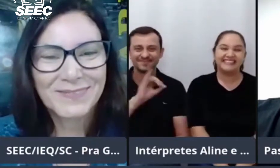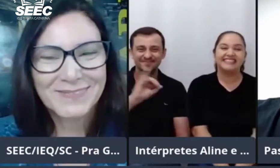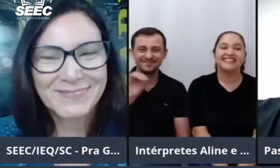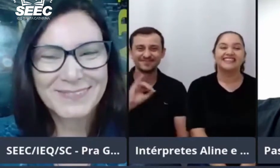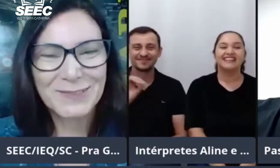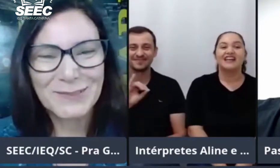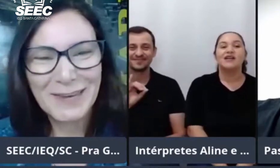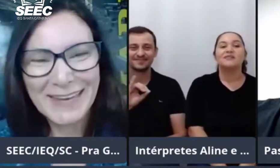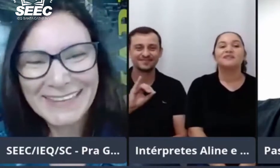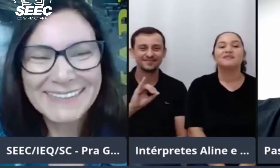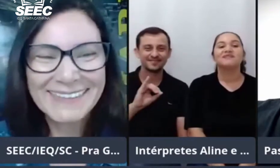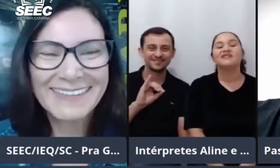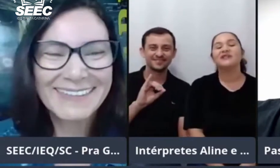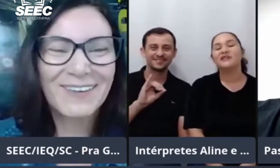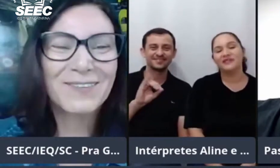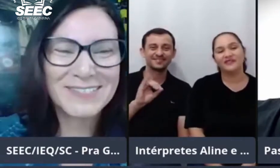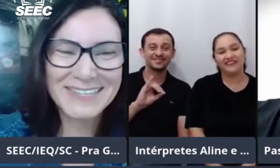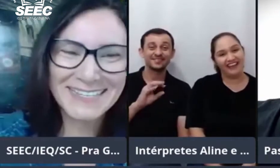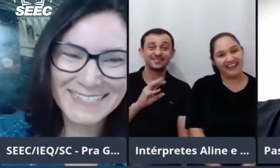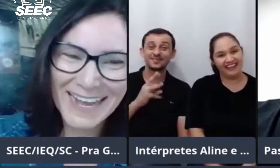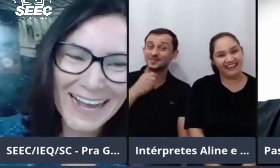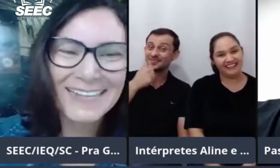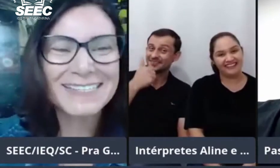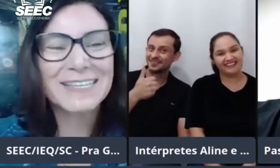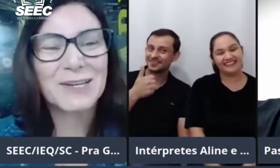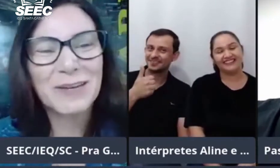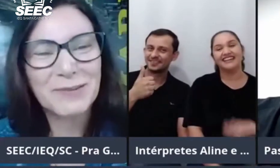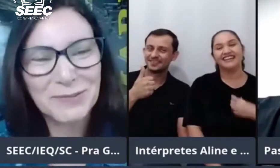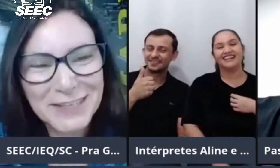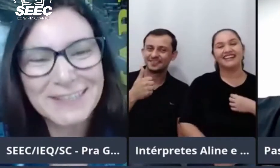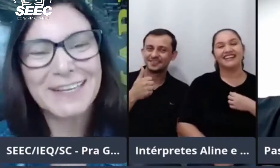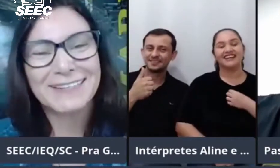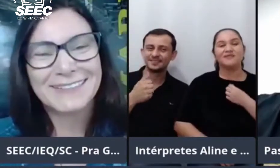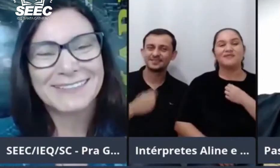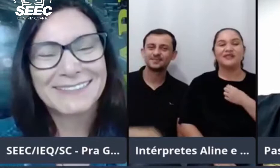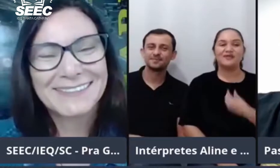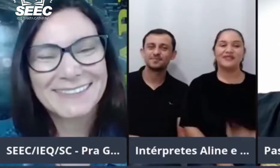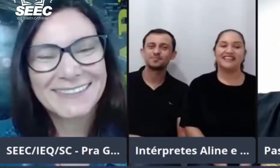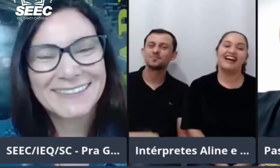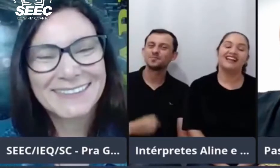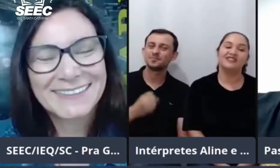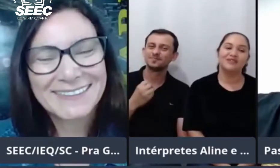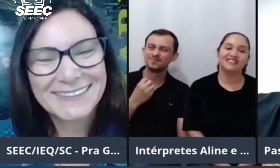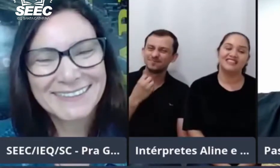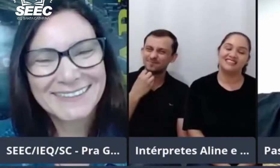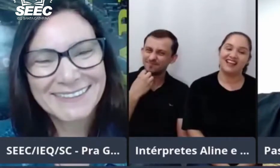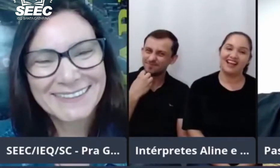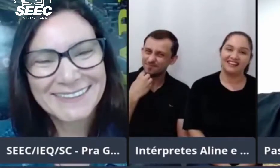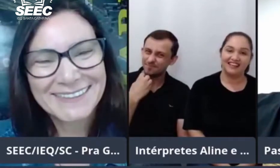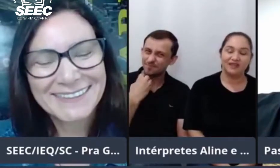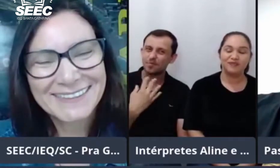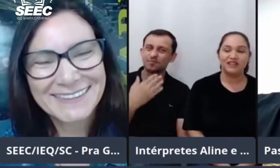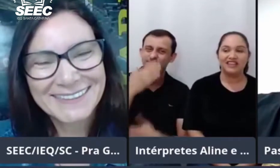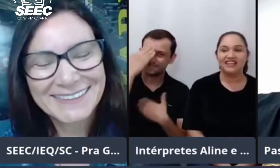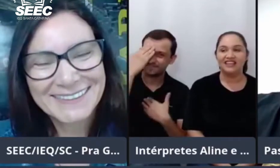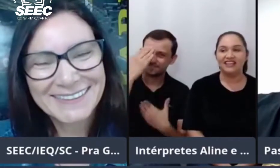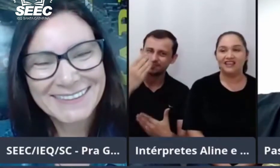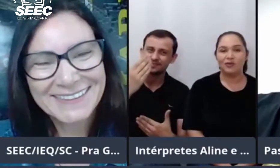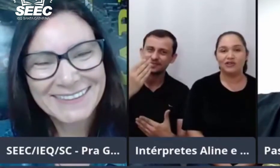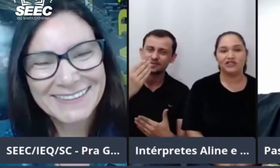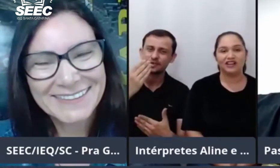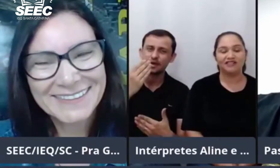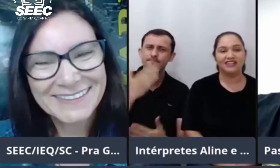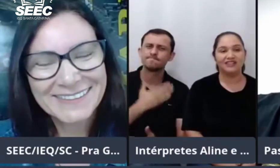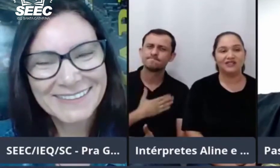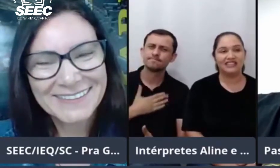Oi. Tudo bem? Tudo Como você está? Seja bem-vinda. Muito obrigada, é um prazer estar aqui. E